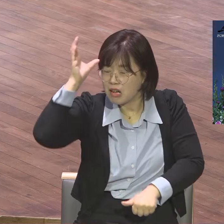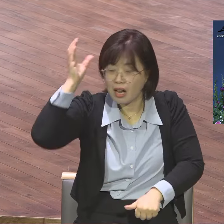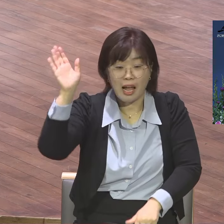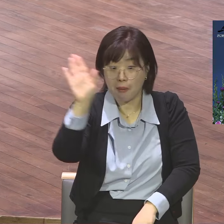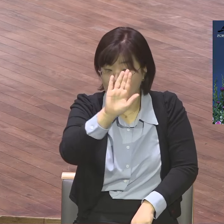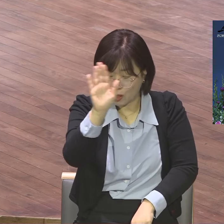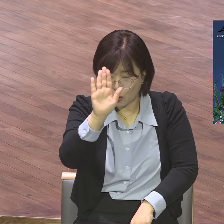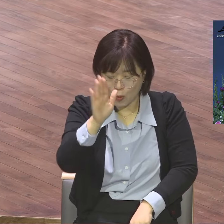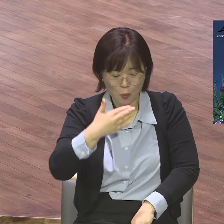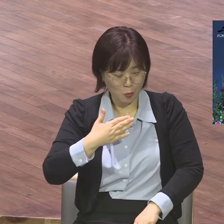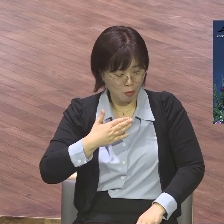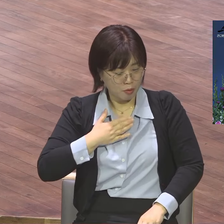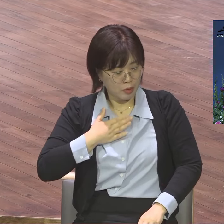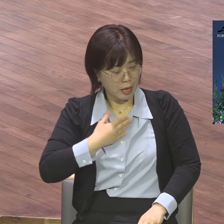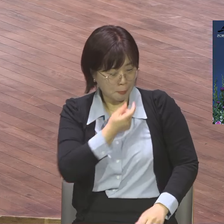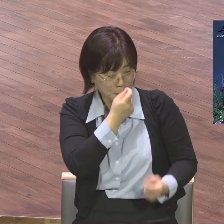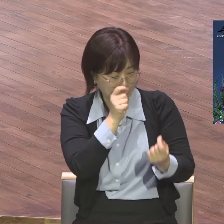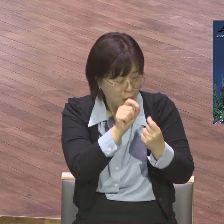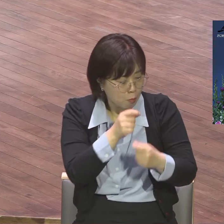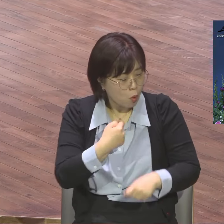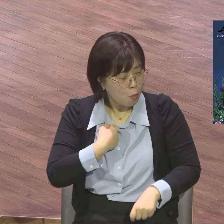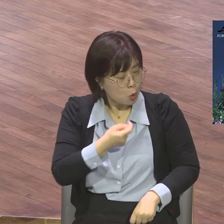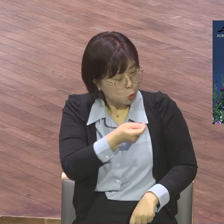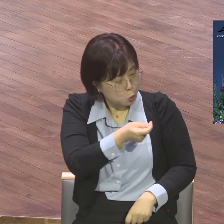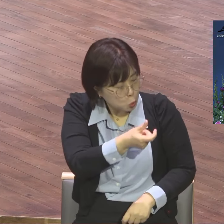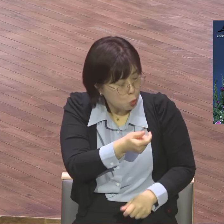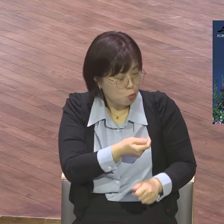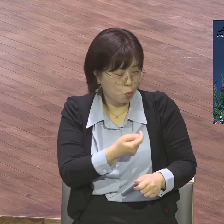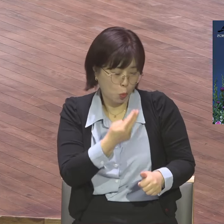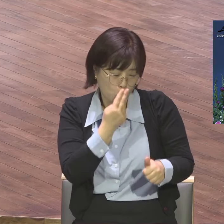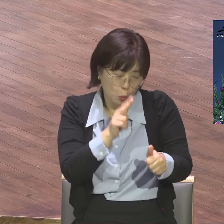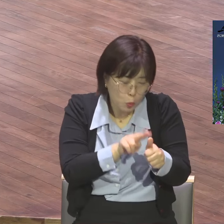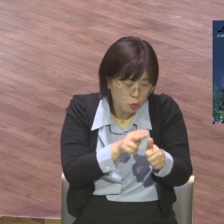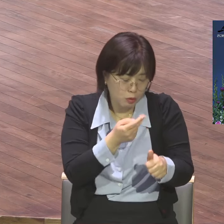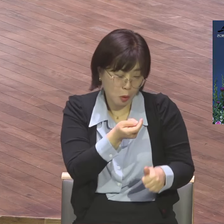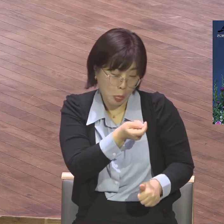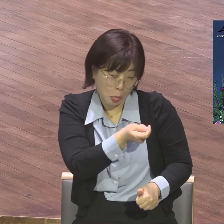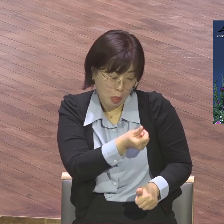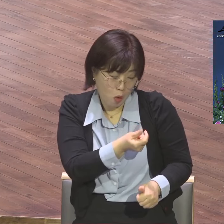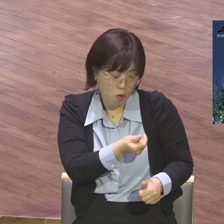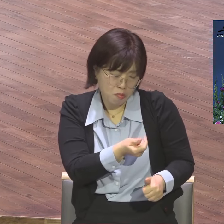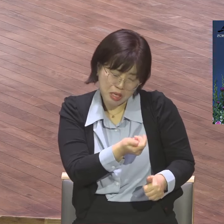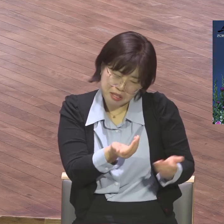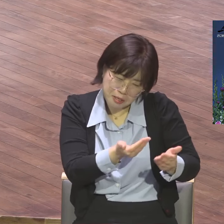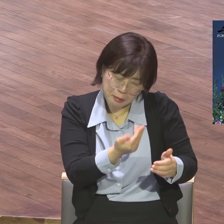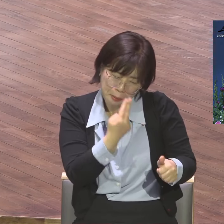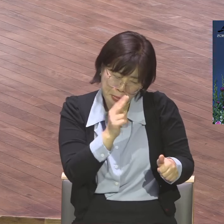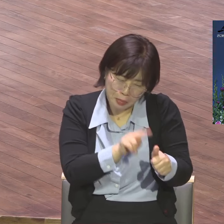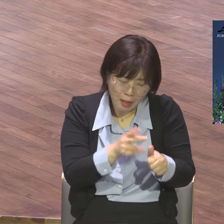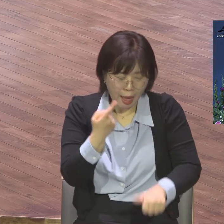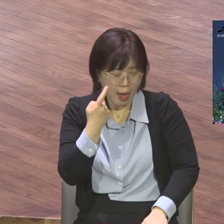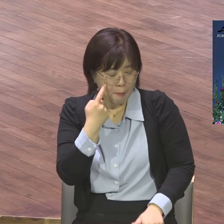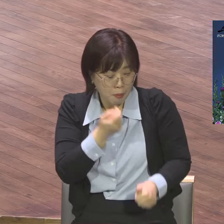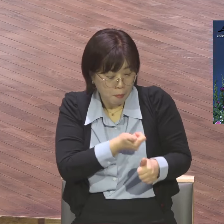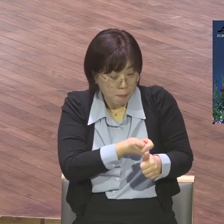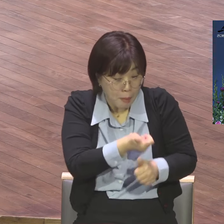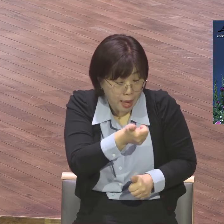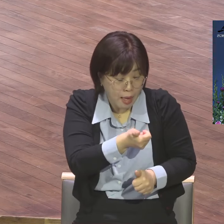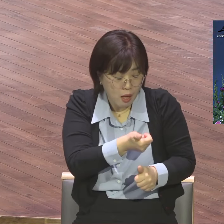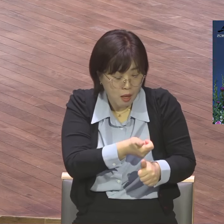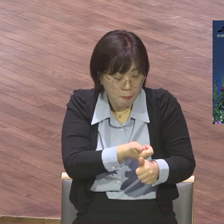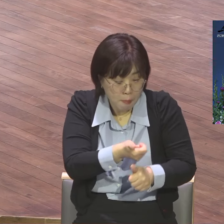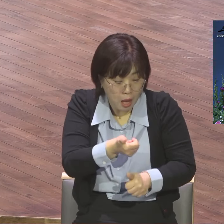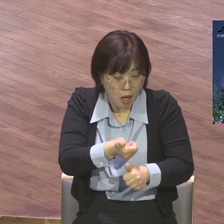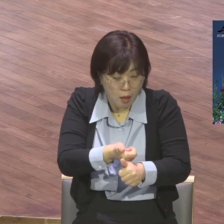성공 경험하고 나면 그 다음부터는 삶이 달라지게 되어 있어요. 사람이 성공하고 나면요 그 다음에 달라집니다. 사람 확 아, 되는